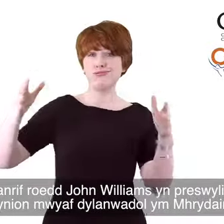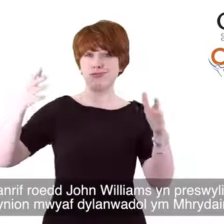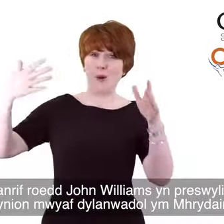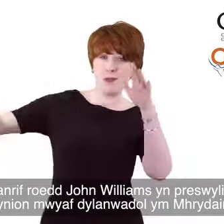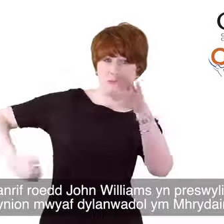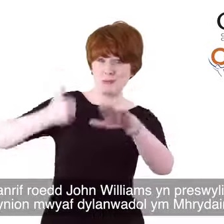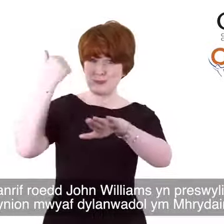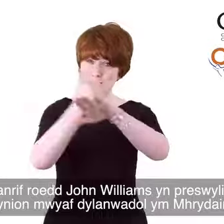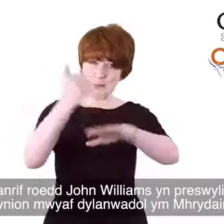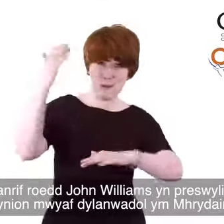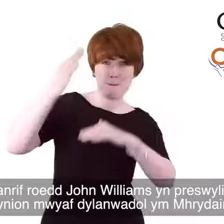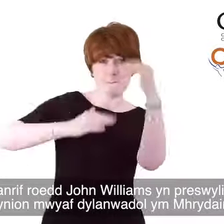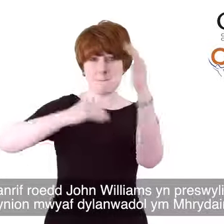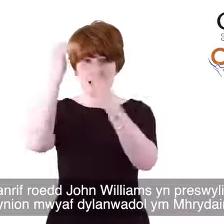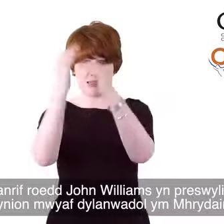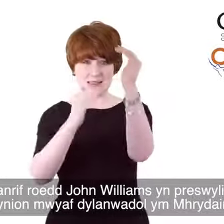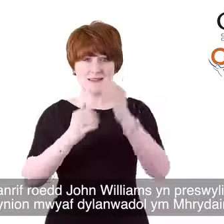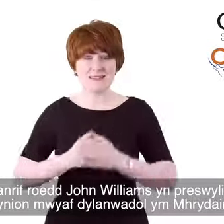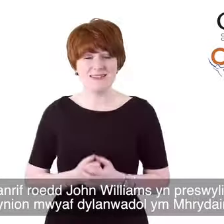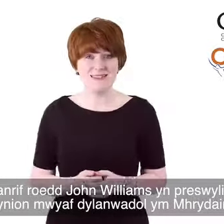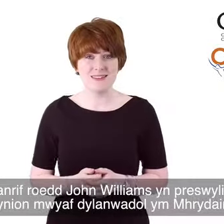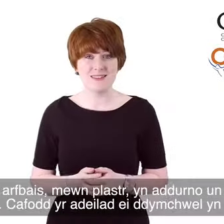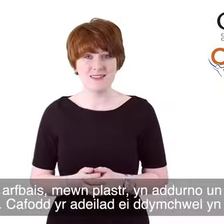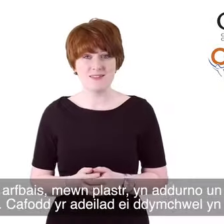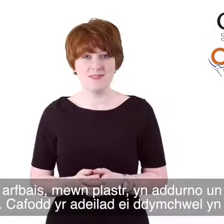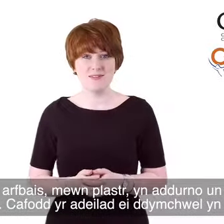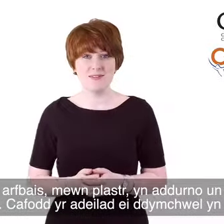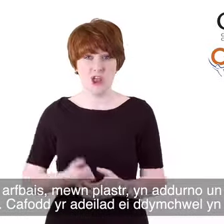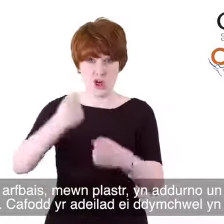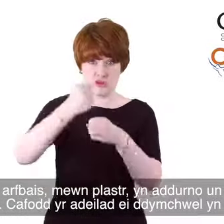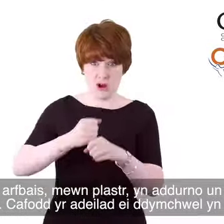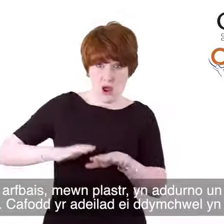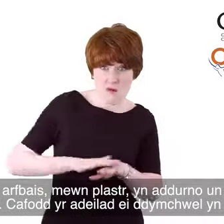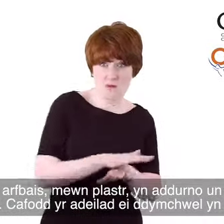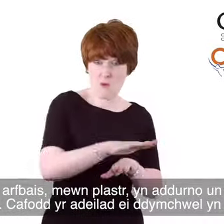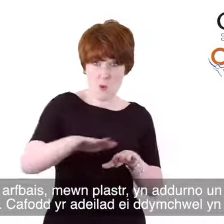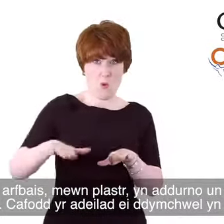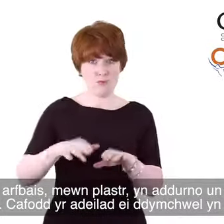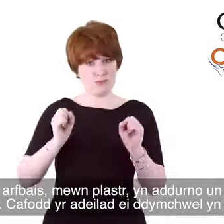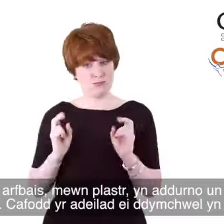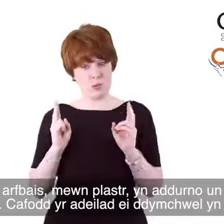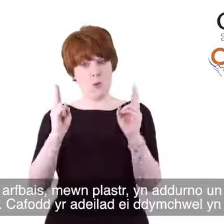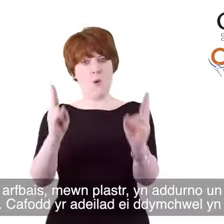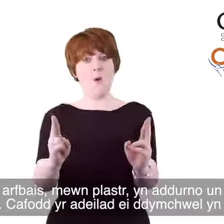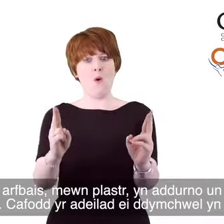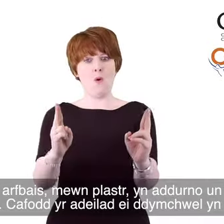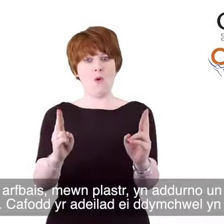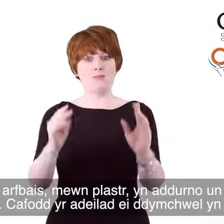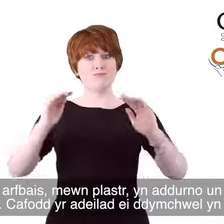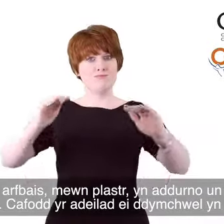un o'r dynion mwyaf dylanwadol ym Mhrydain. Roedd ei arfbais mewn plaster yn addurno un o'r ystafelloedd. Cafodd